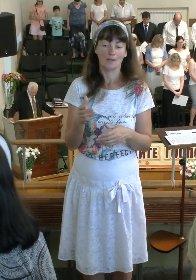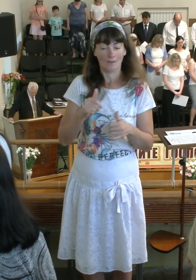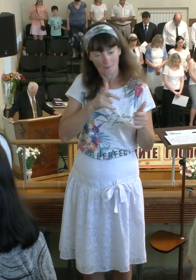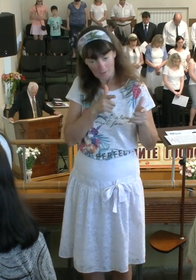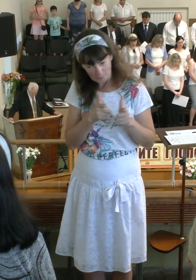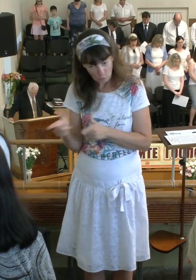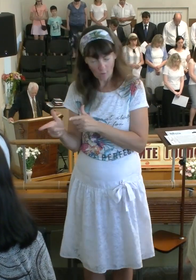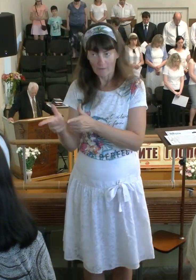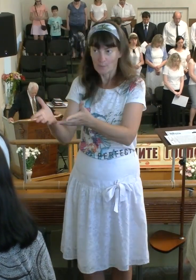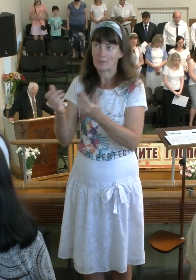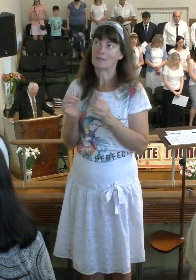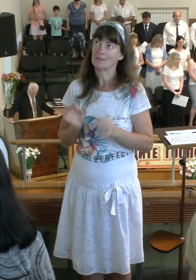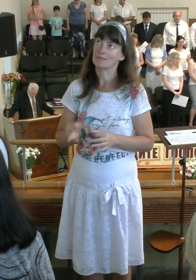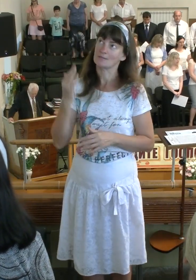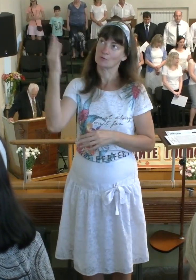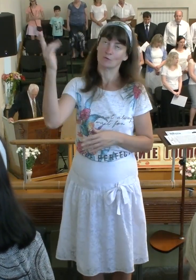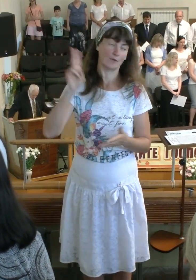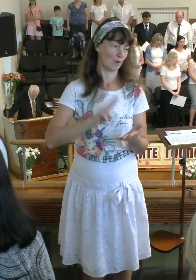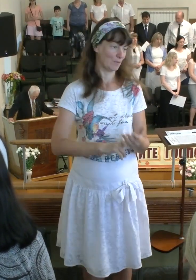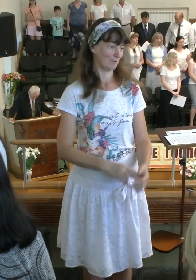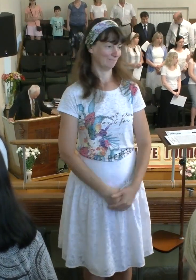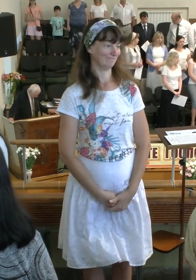Твою. Аминь.